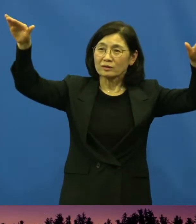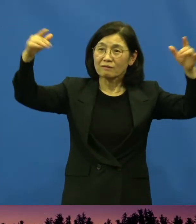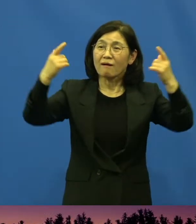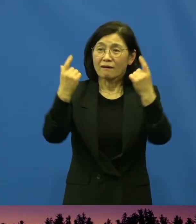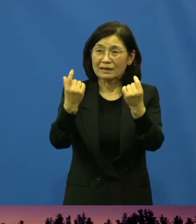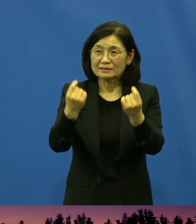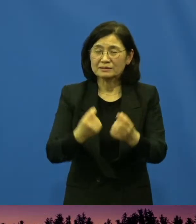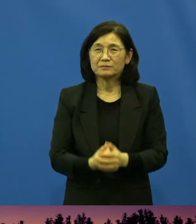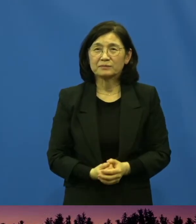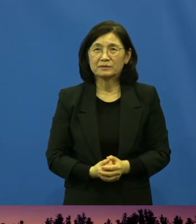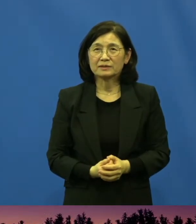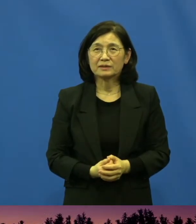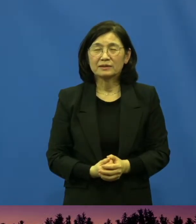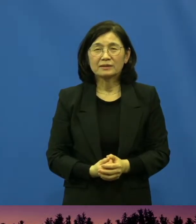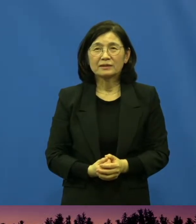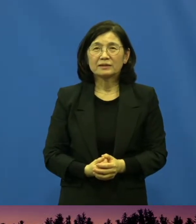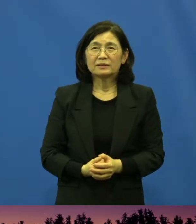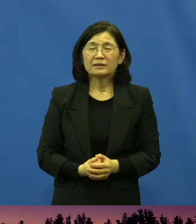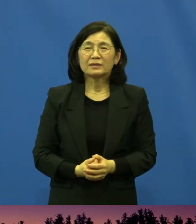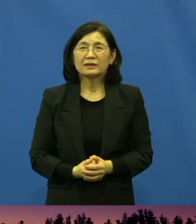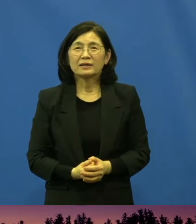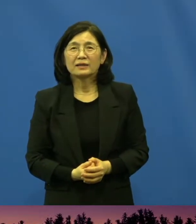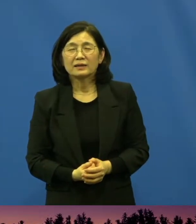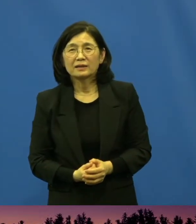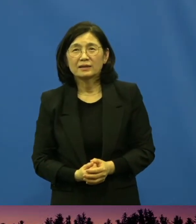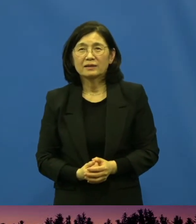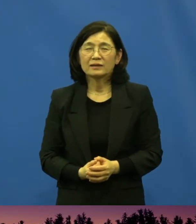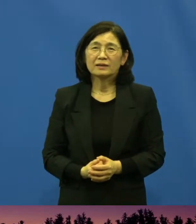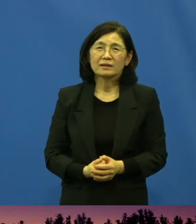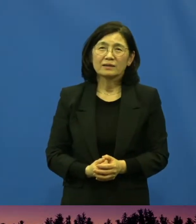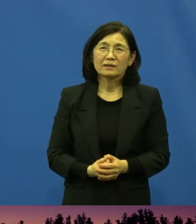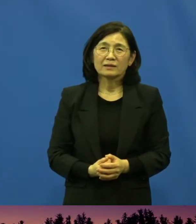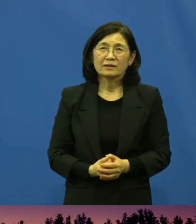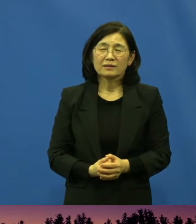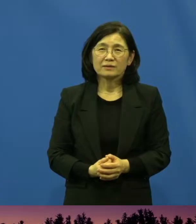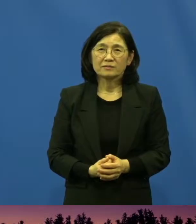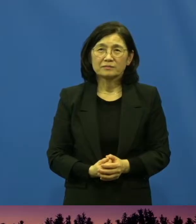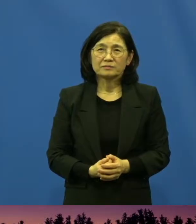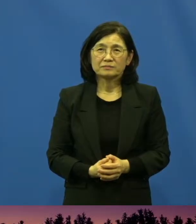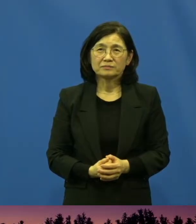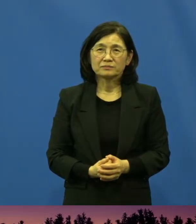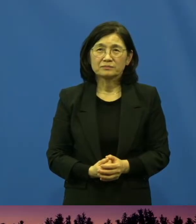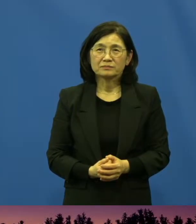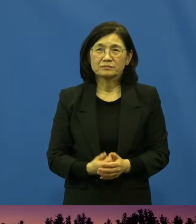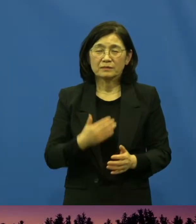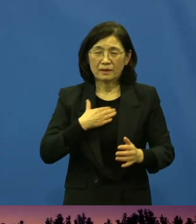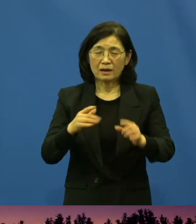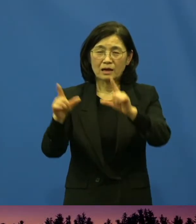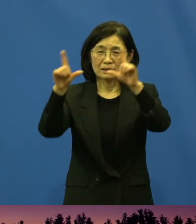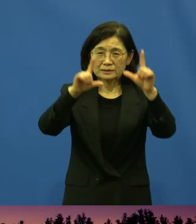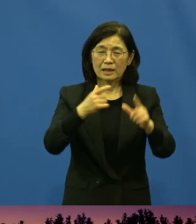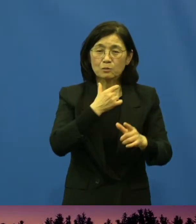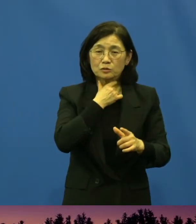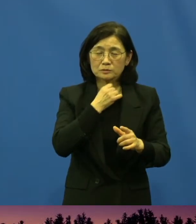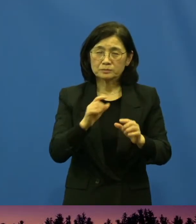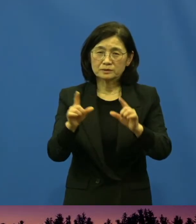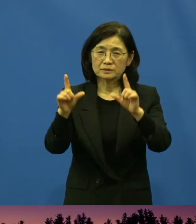자랄수록 멋진 삶이 펼쳐집니다. 내가 살고 싶은 삶과 사라지는 삶의 간격이 좁아져야 된다는 거죠.